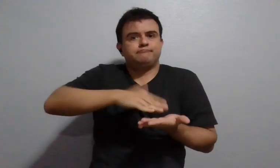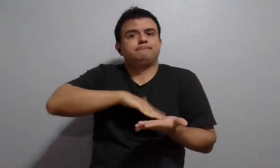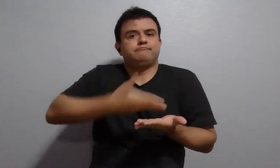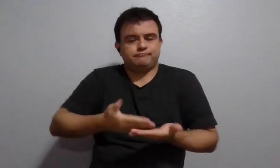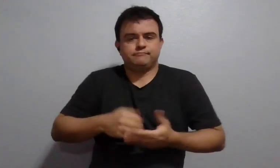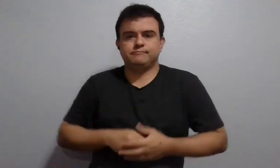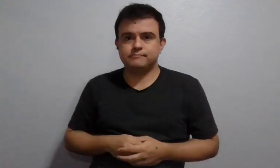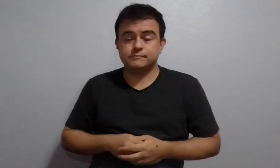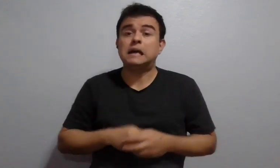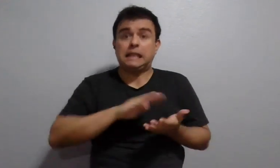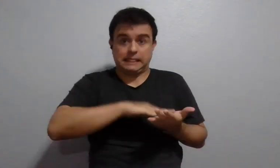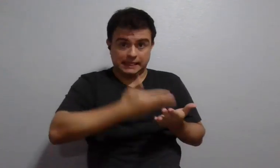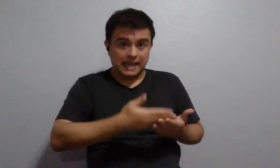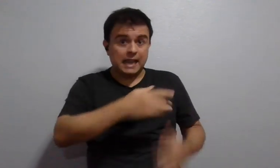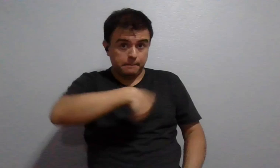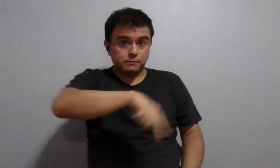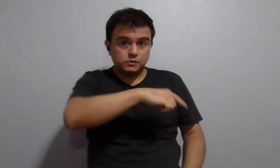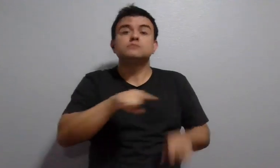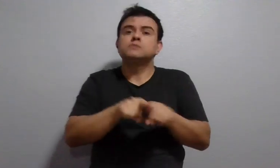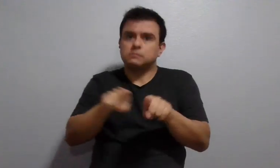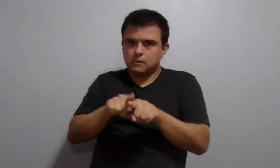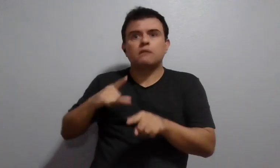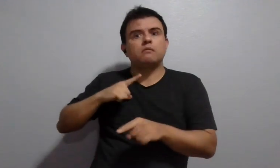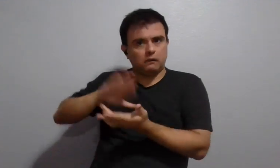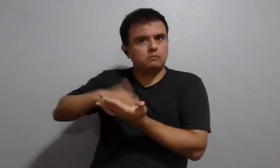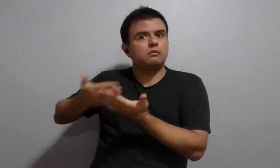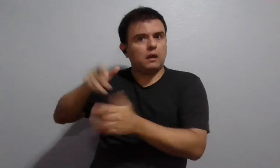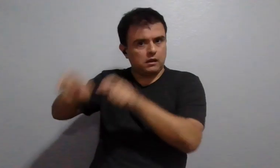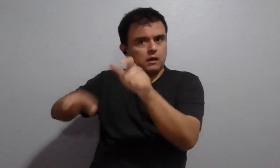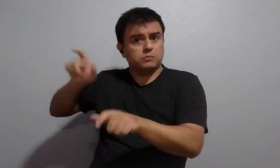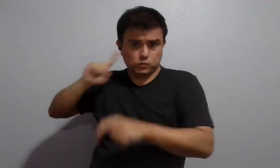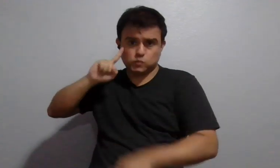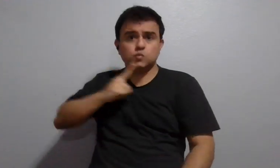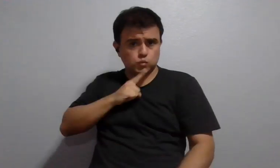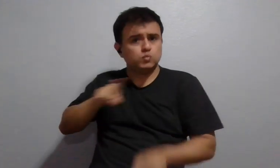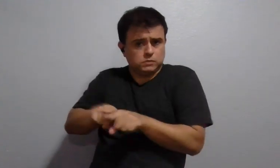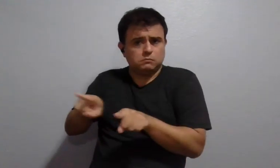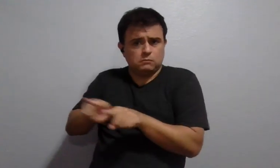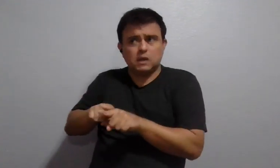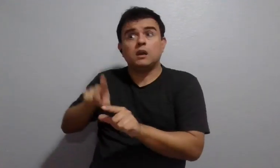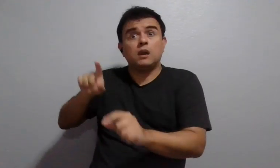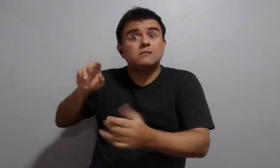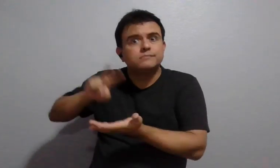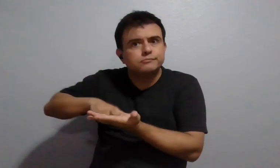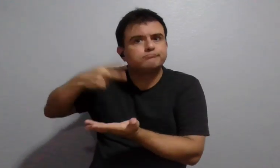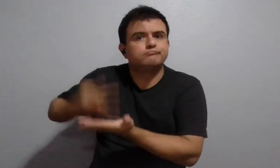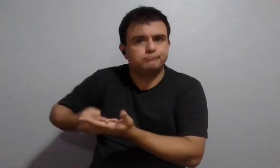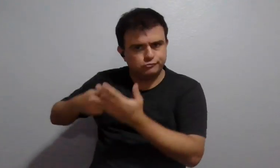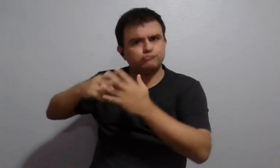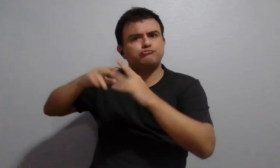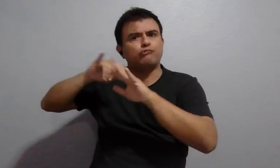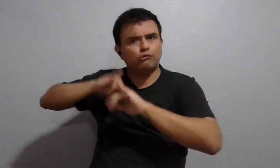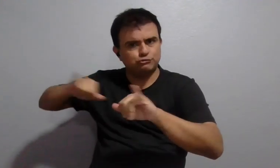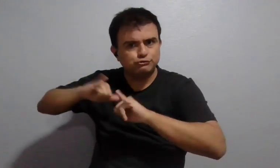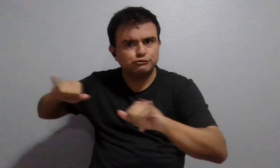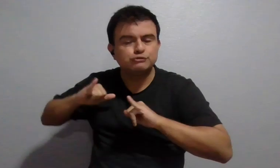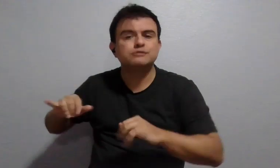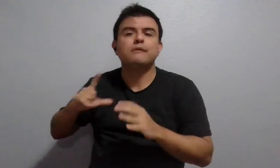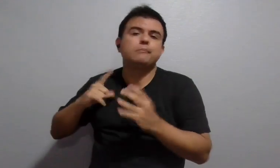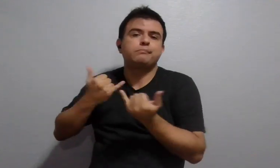cabe lembrar também que nós temos intérpretes surdos, a gente tem surdos que fazem tradução de notícias que estão publicadas em português,